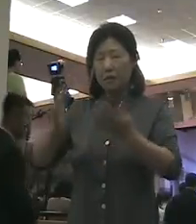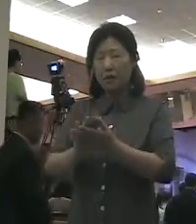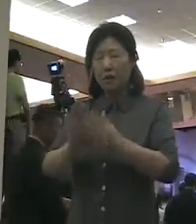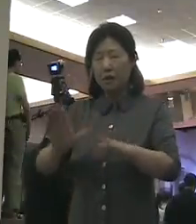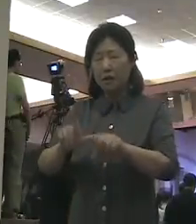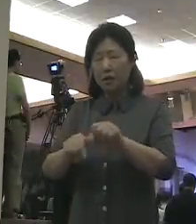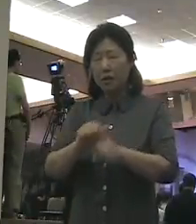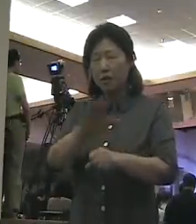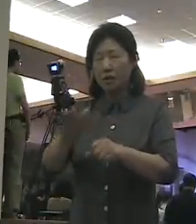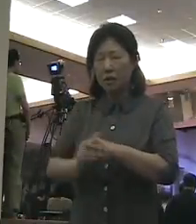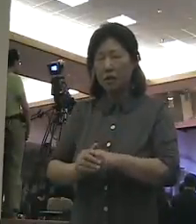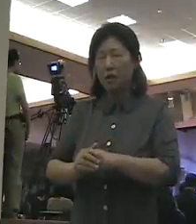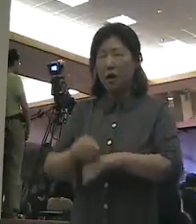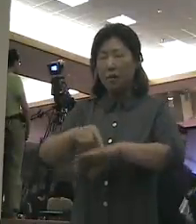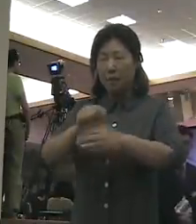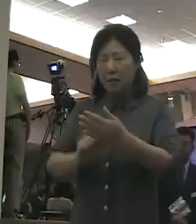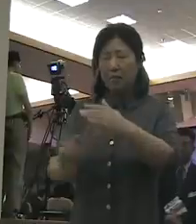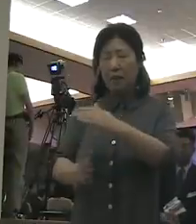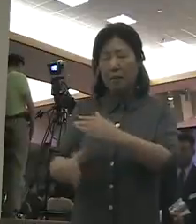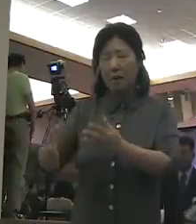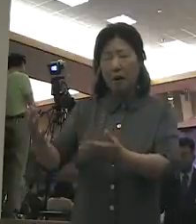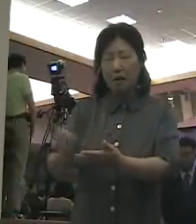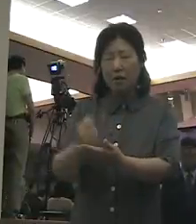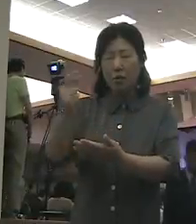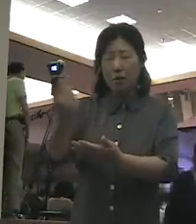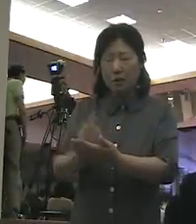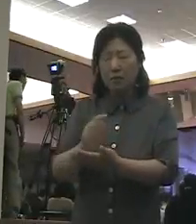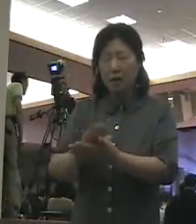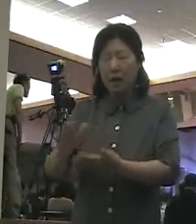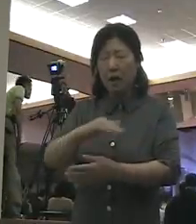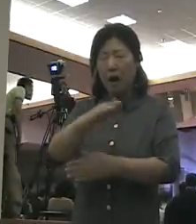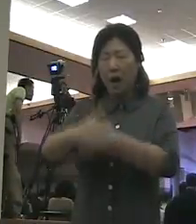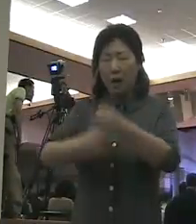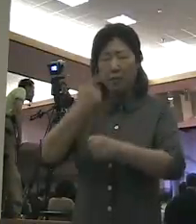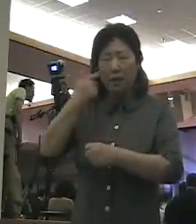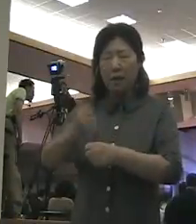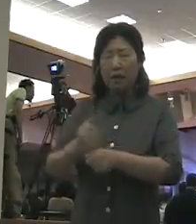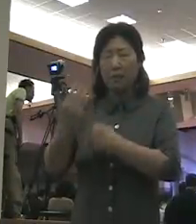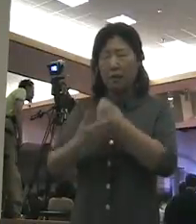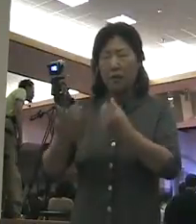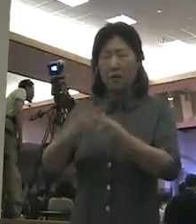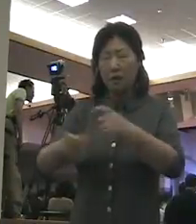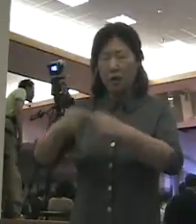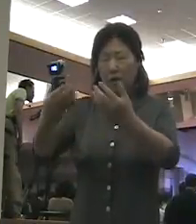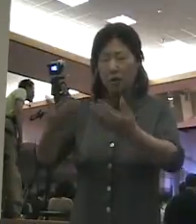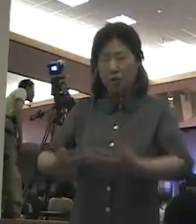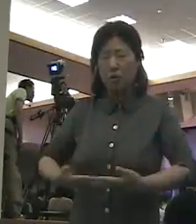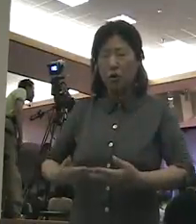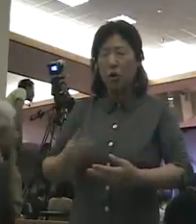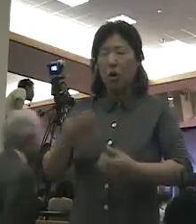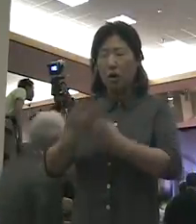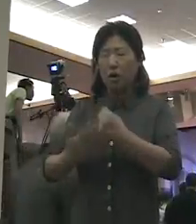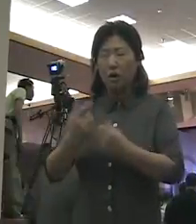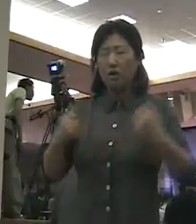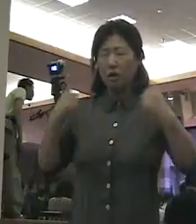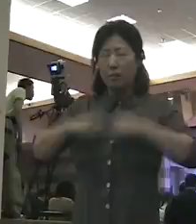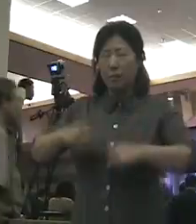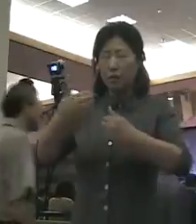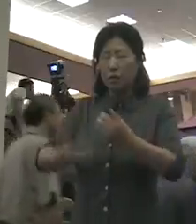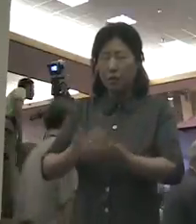시간 나왔습니다. 아버지 하나님의 심령을 가지고 왔습니다. 딱딱한 마음을 가지고 왔습니다. 주의 임하여 주시옵소서. 이